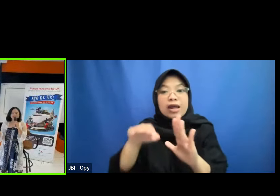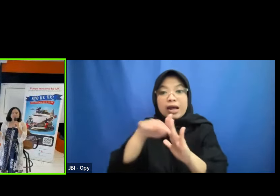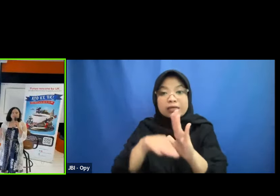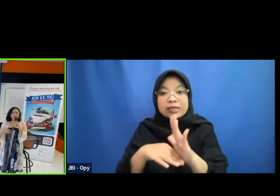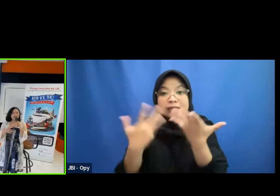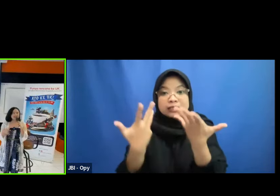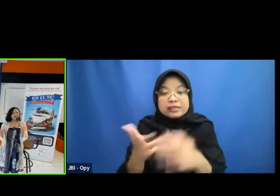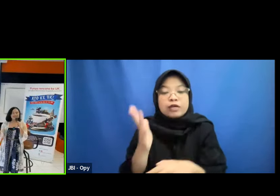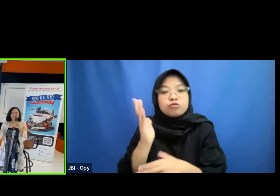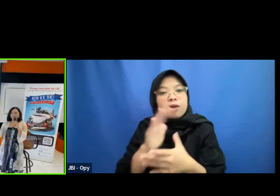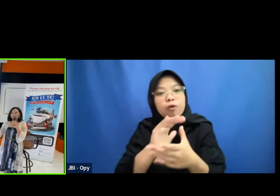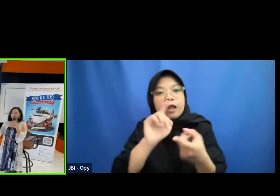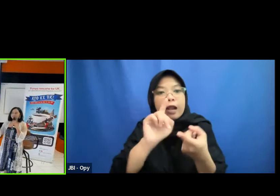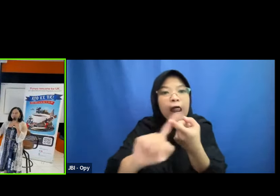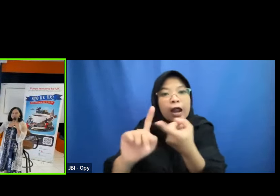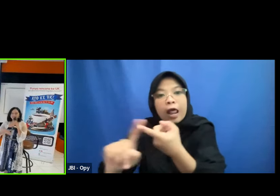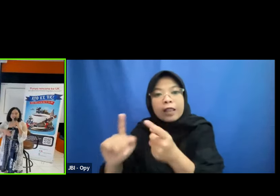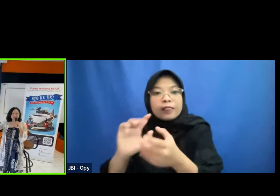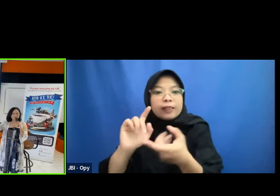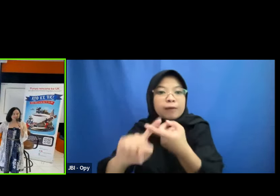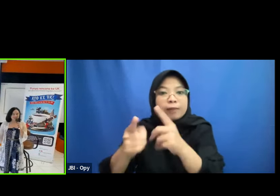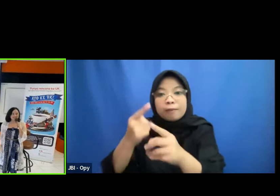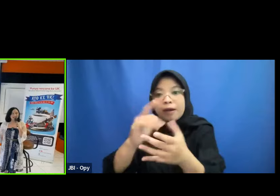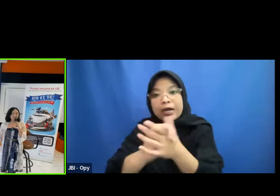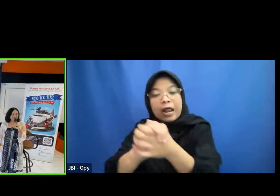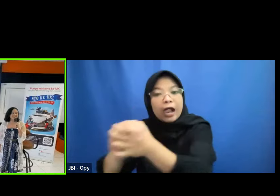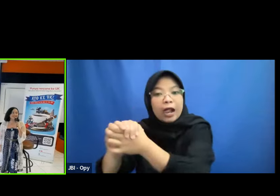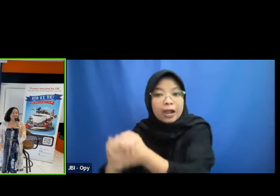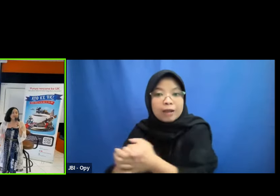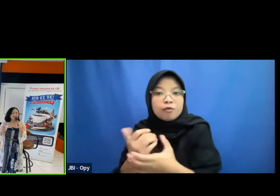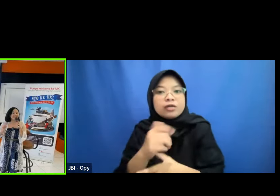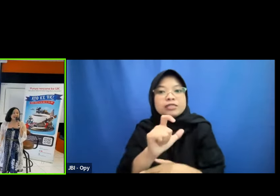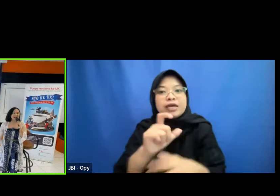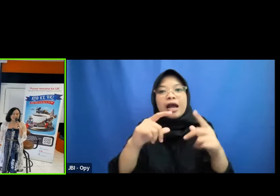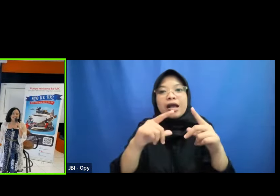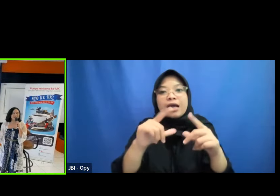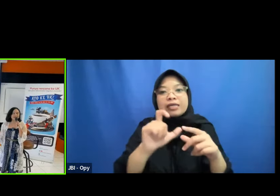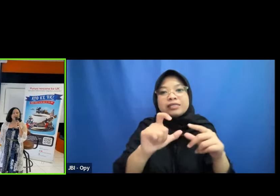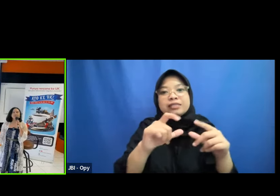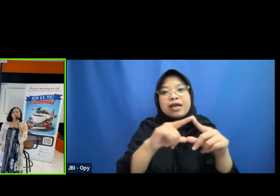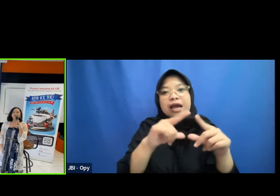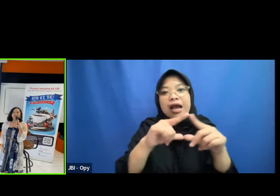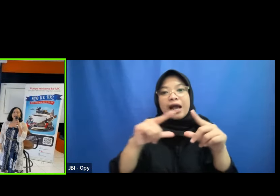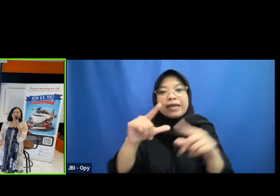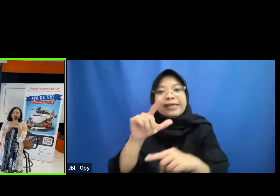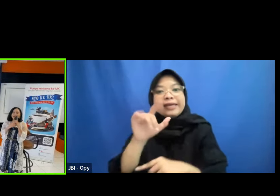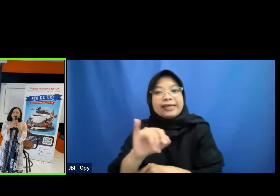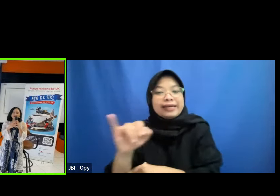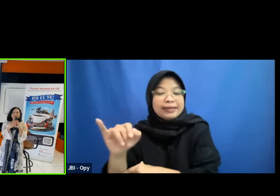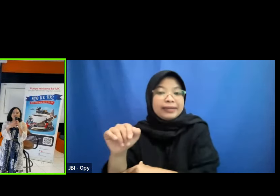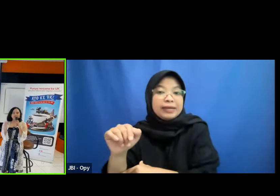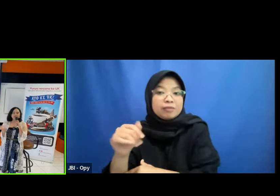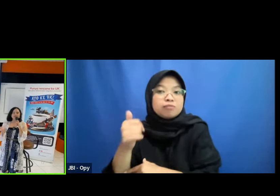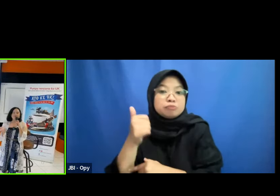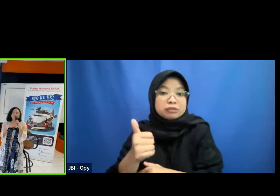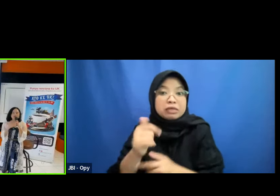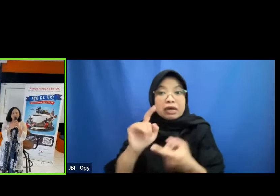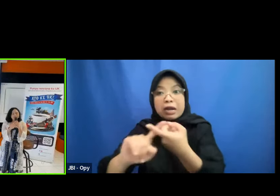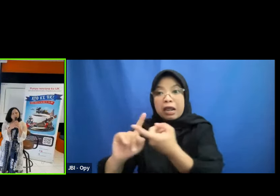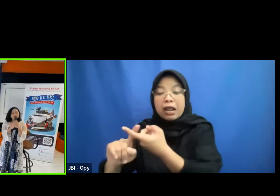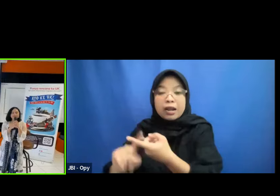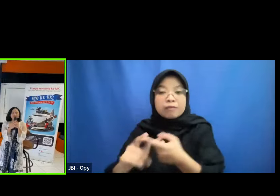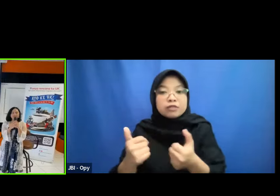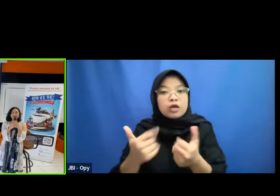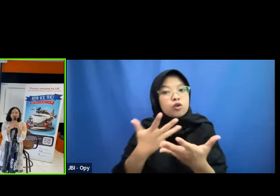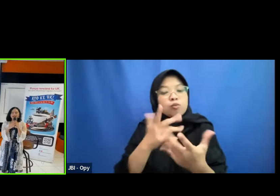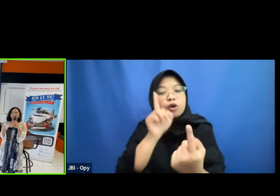eh berkenalan dengan teman-teman chivening alumni caii kita bilangnya Cai gitu ya Eh dan mungkin juga mau